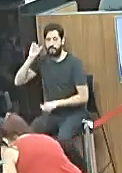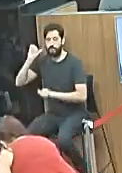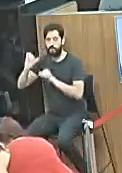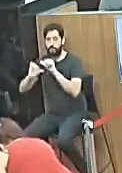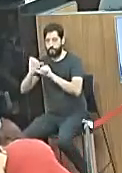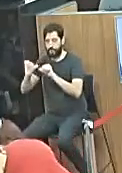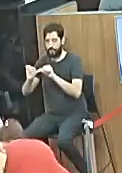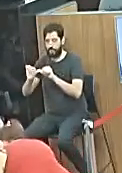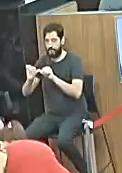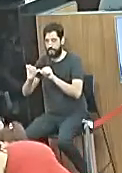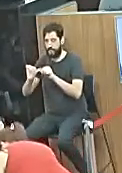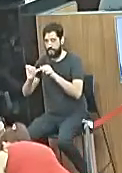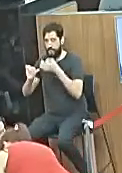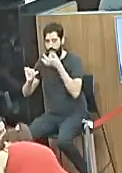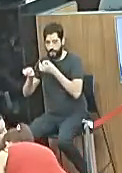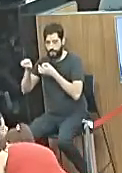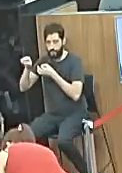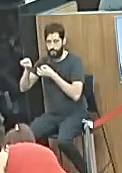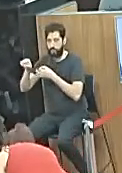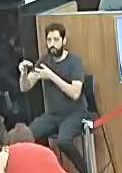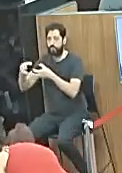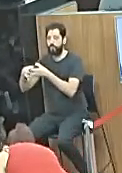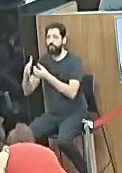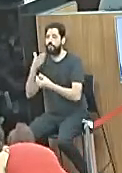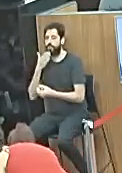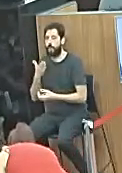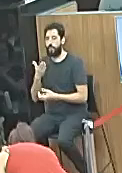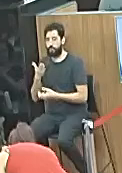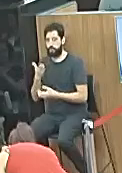sugeridas pelo grupo foram